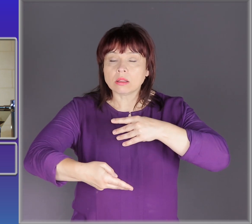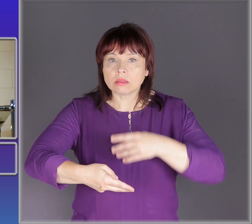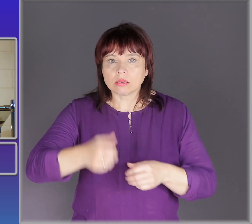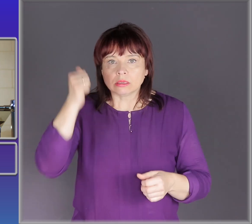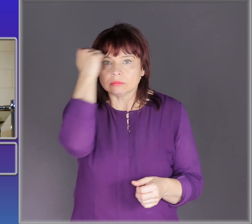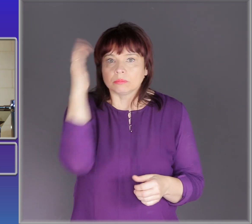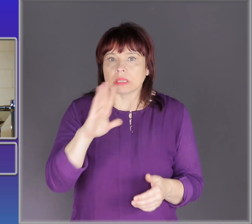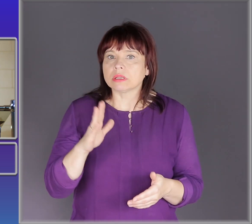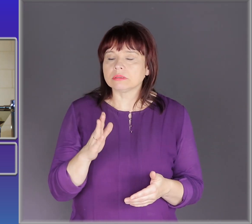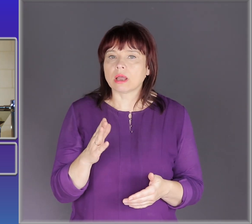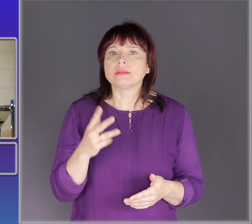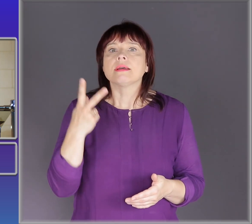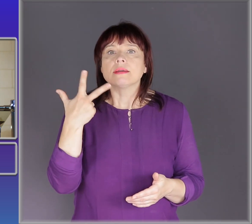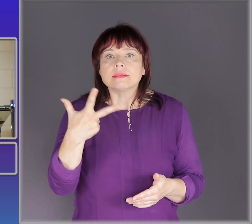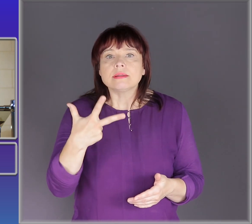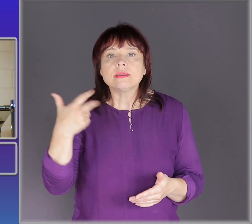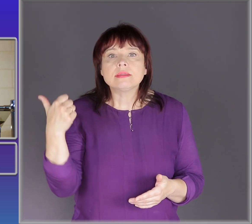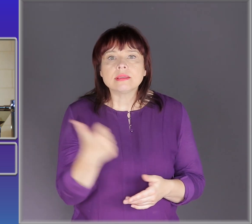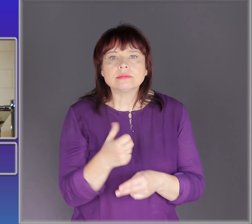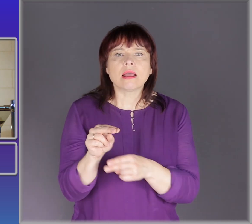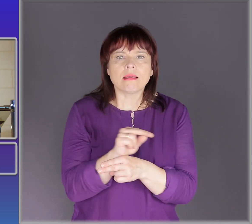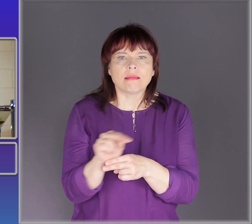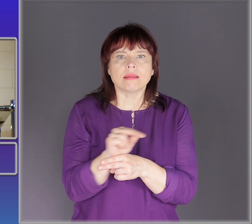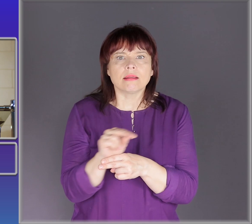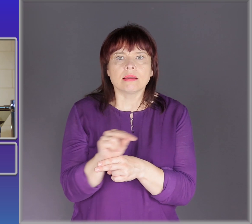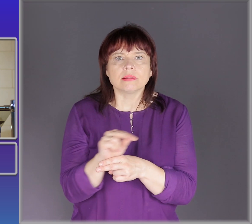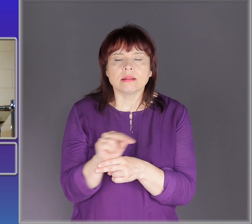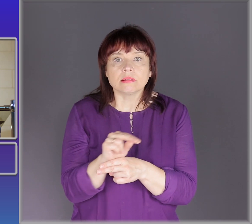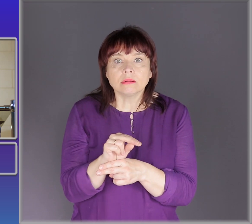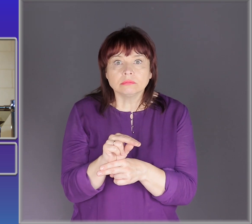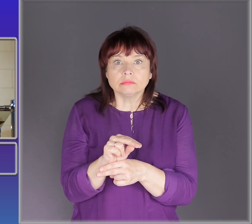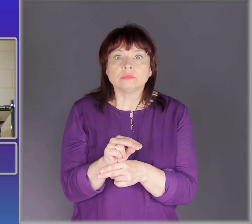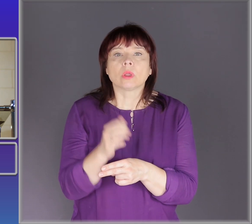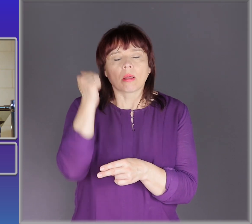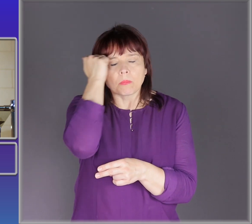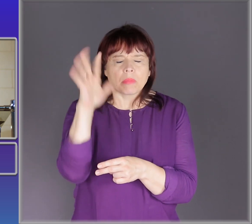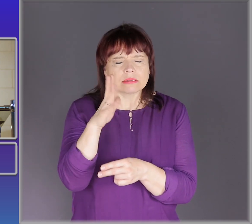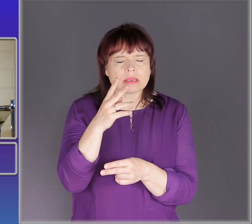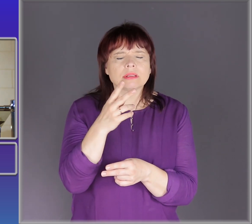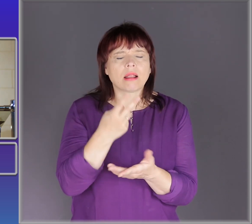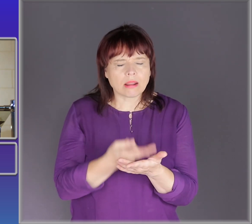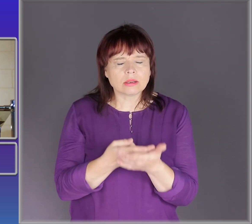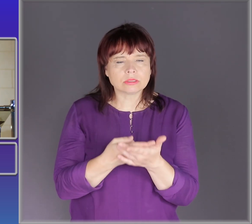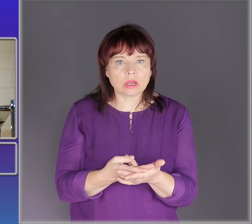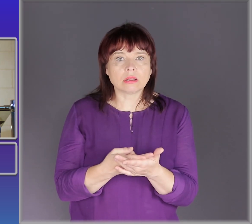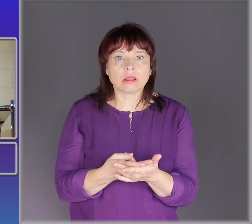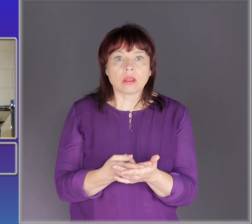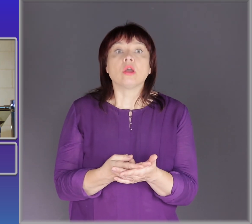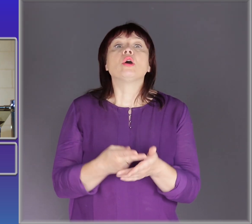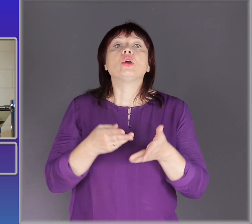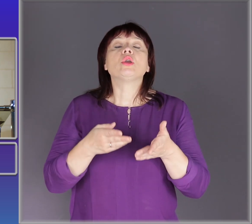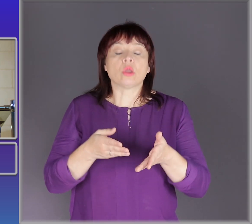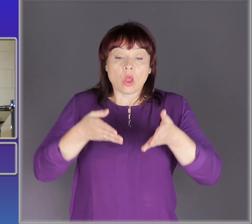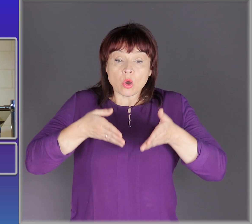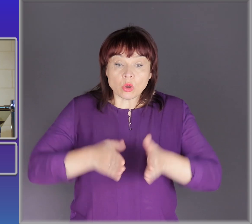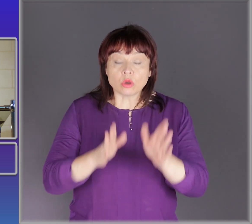потерял сознание и не погиб его приводили в чувство три недели он был фку и в коме он начал выходить из комы в какой день